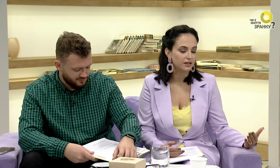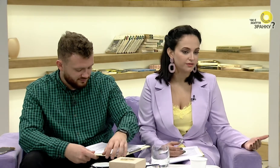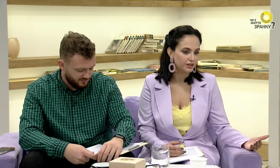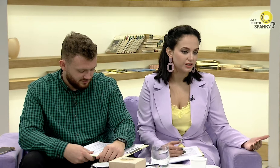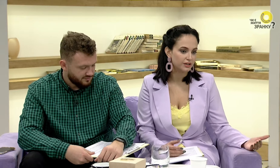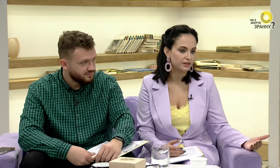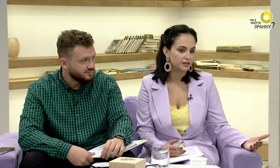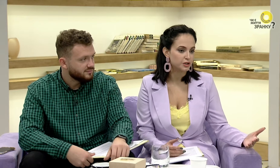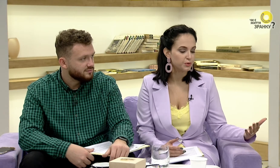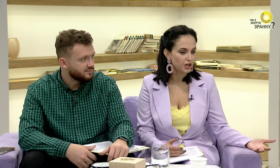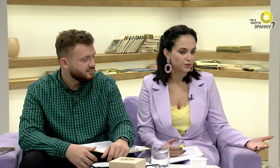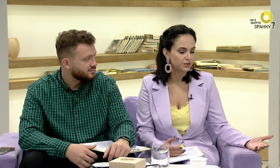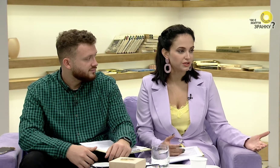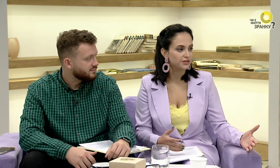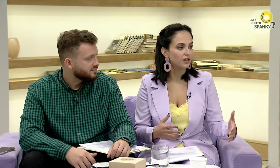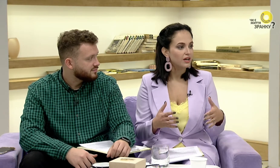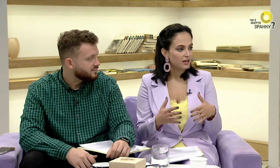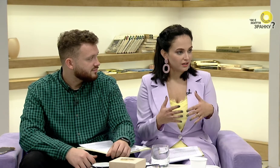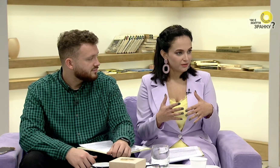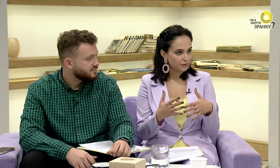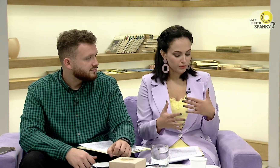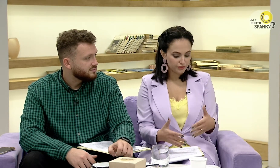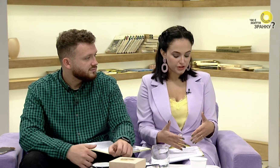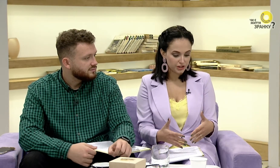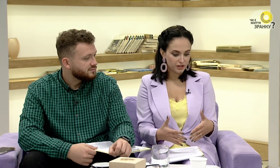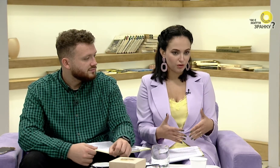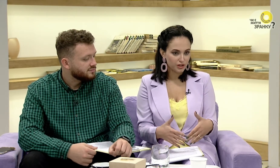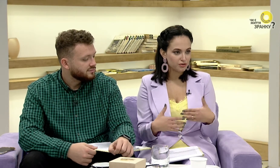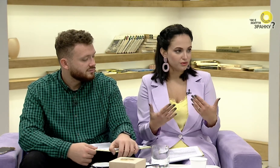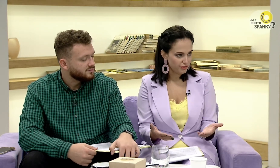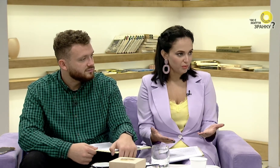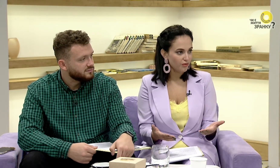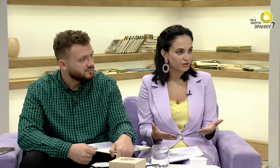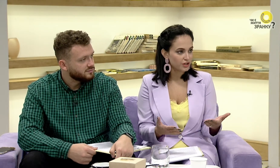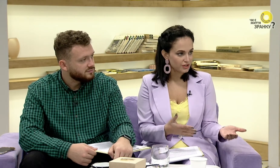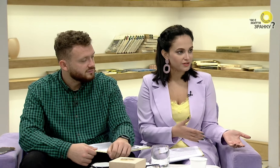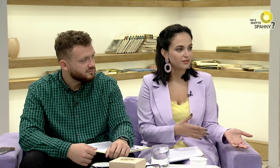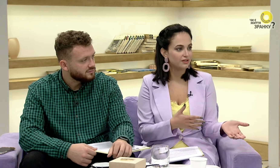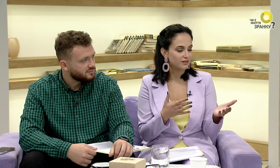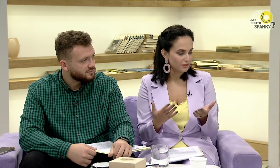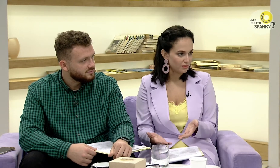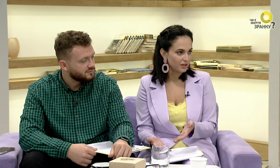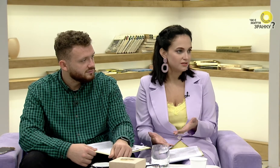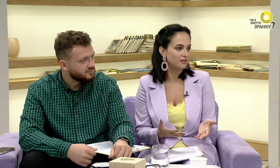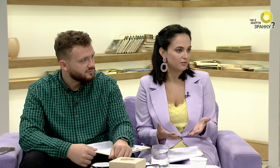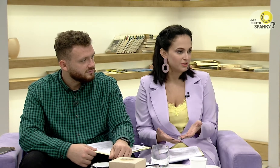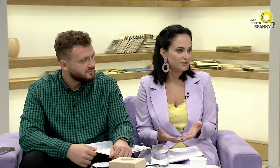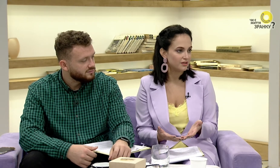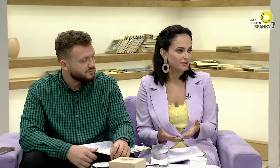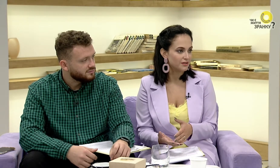ви спочатку, з дитинства, вчили одразу дві мови – жестова та українська, там російська, як це